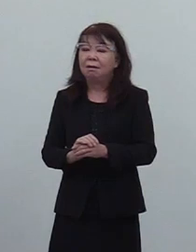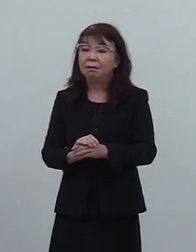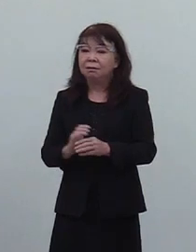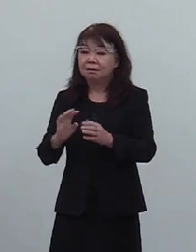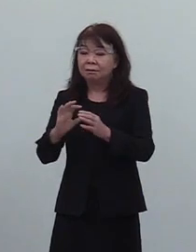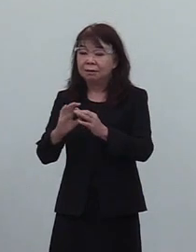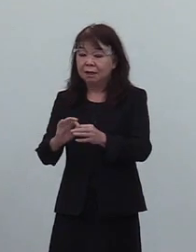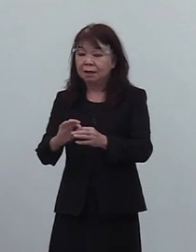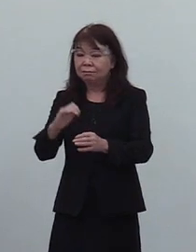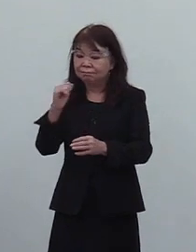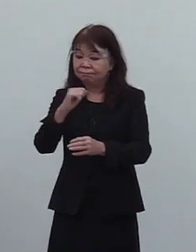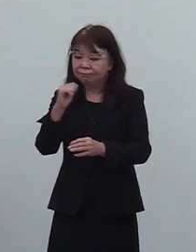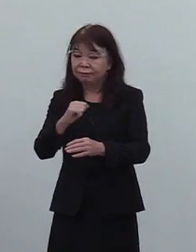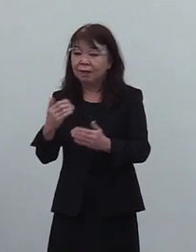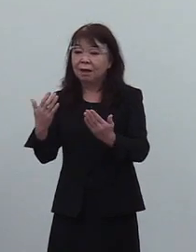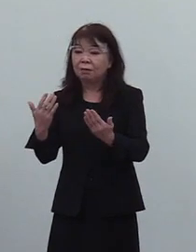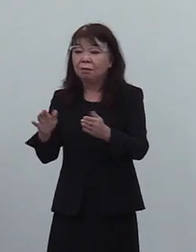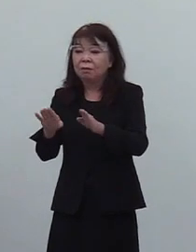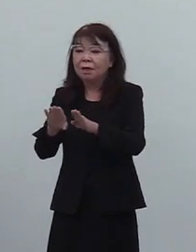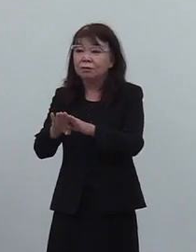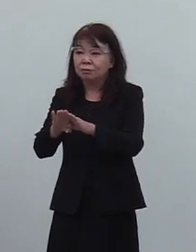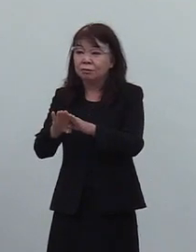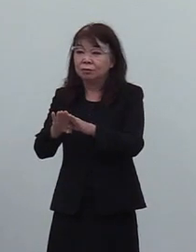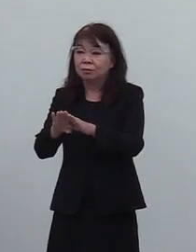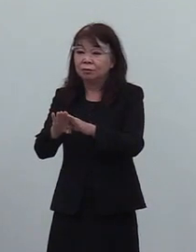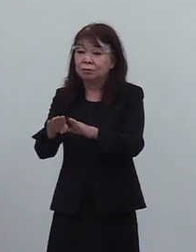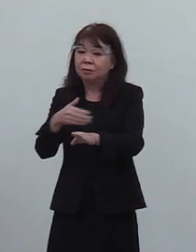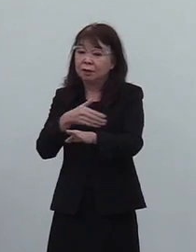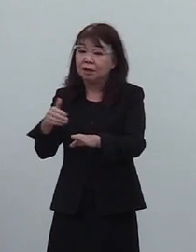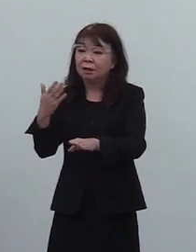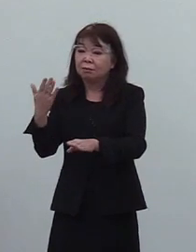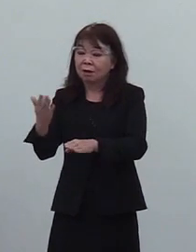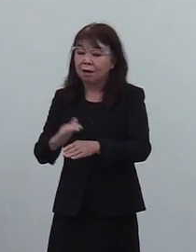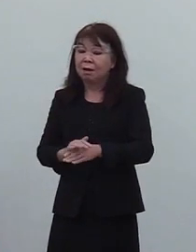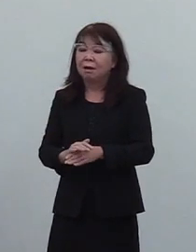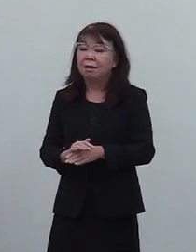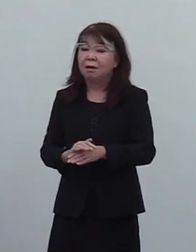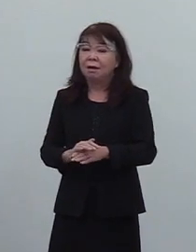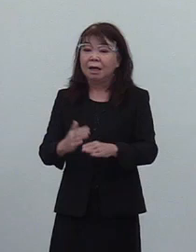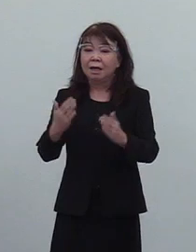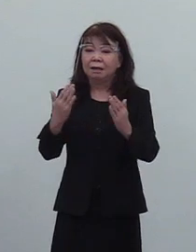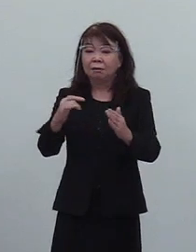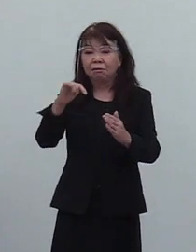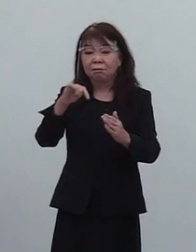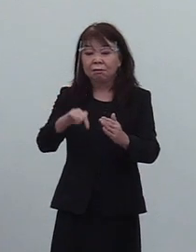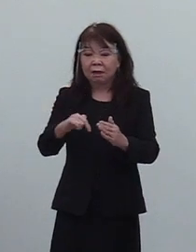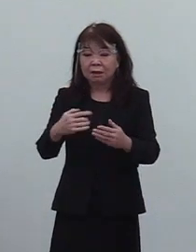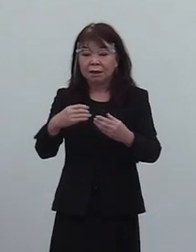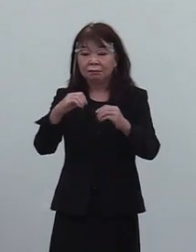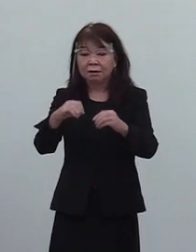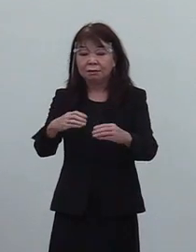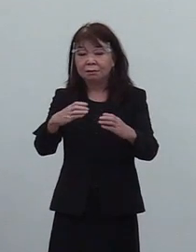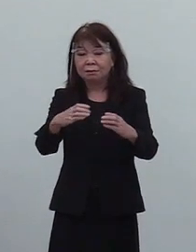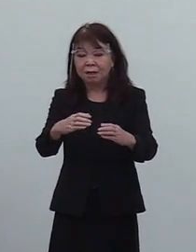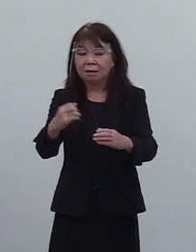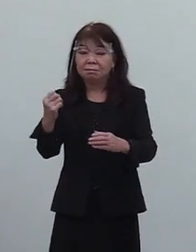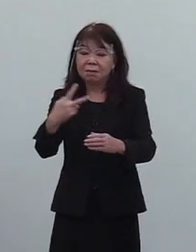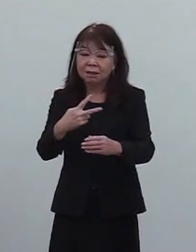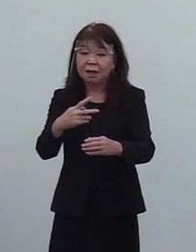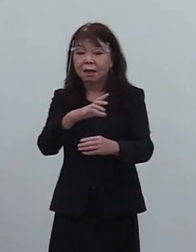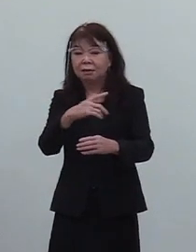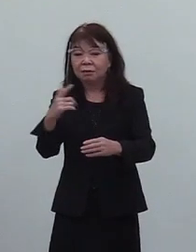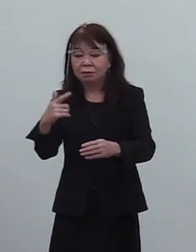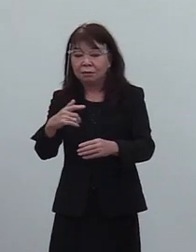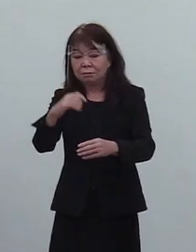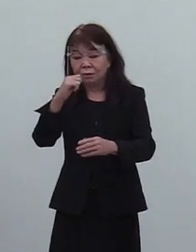校もちょっとお休みしようかっていうふうになったのか、それとも学校でちょっともう実際に流行っているというか、そういう形にな